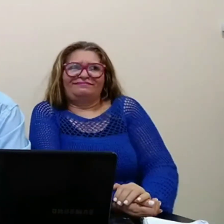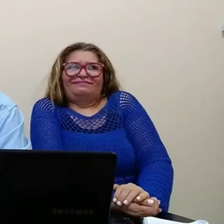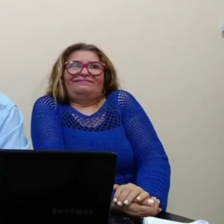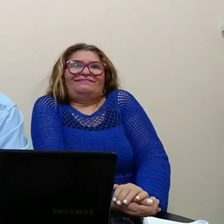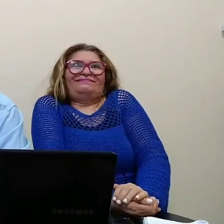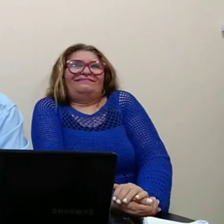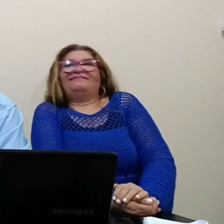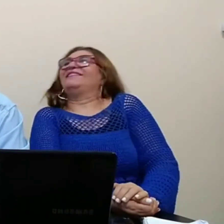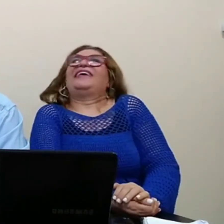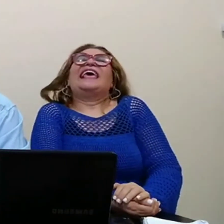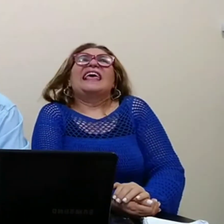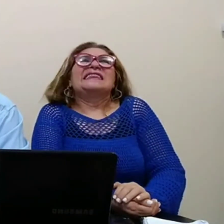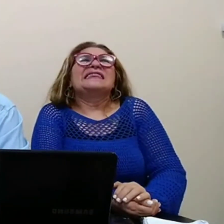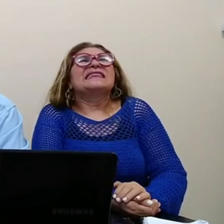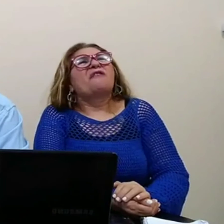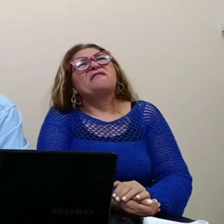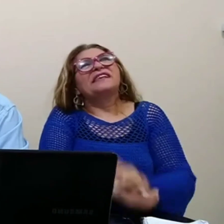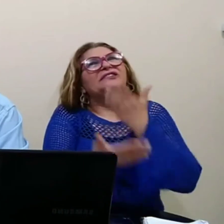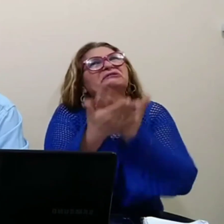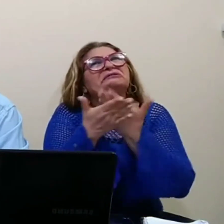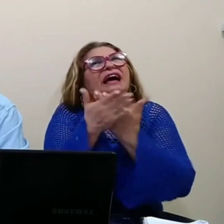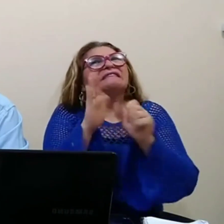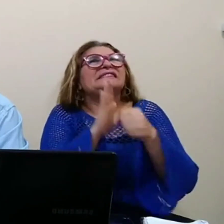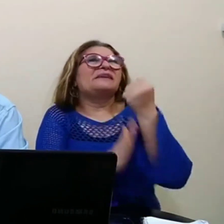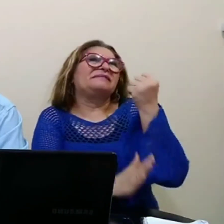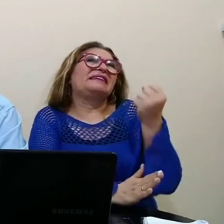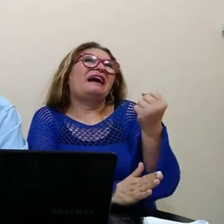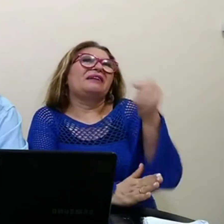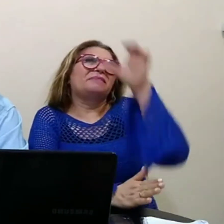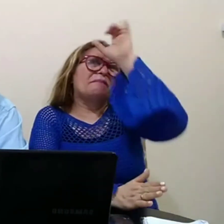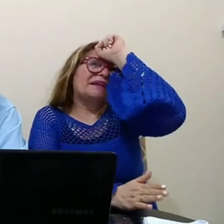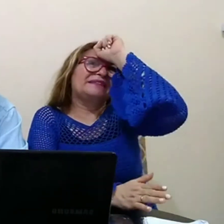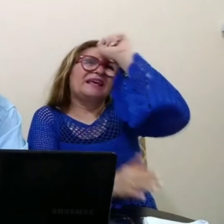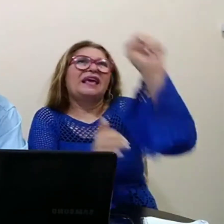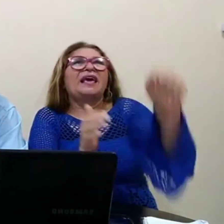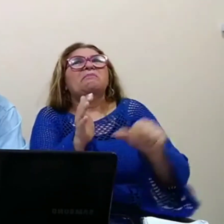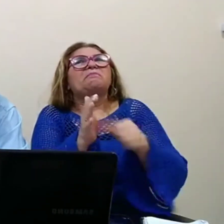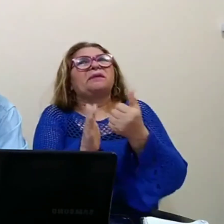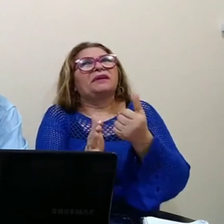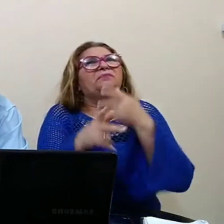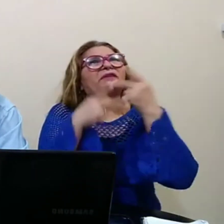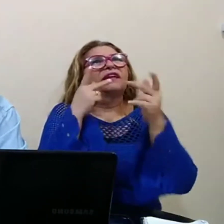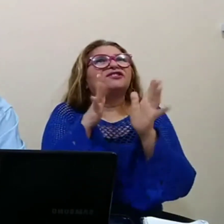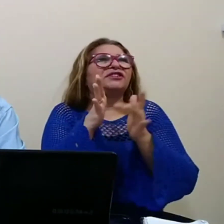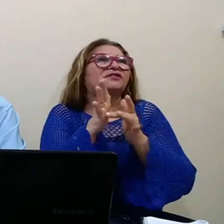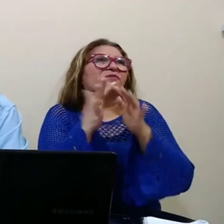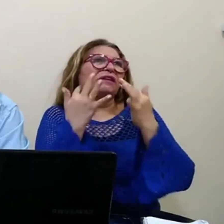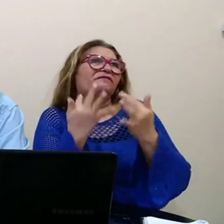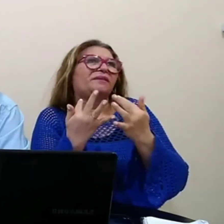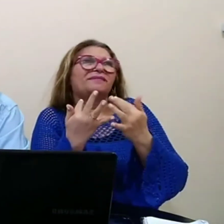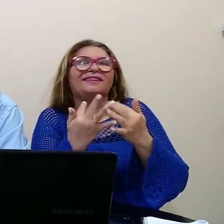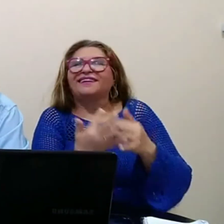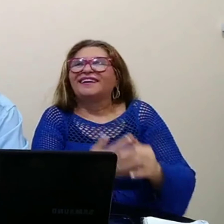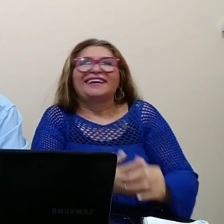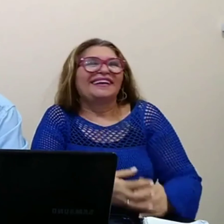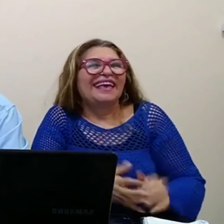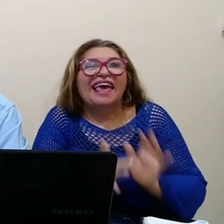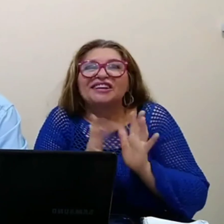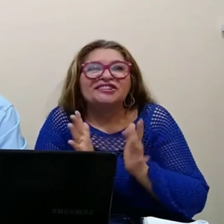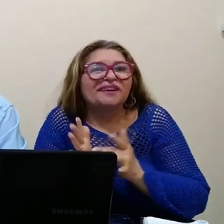que talvez tem que ir para um seminário para poder aprender a falar de Jesus para a família, para os amigos. Olha o que Jesus disse, esse homem acabou de ser